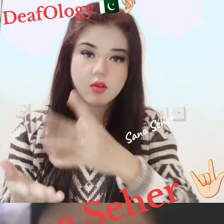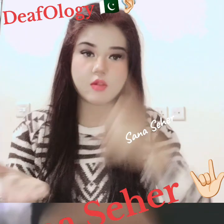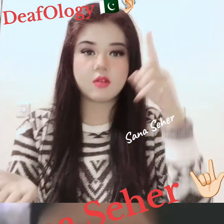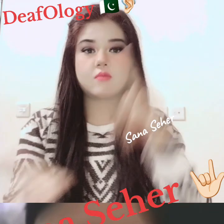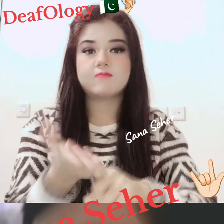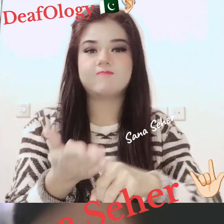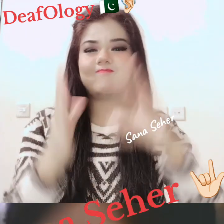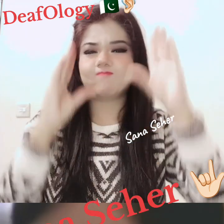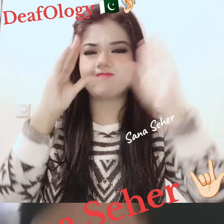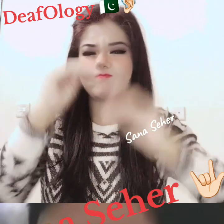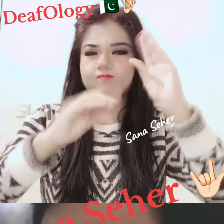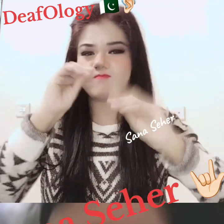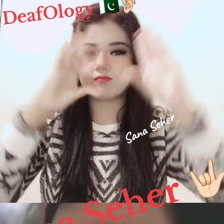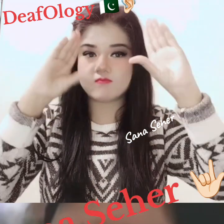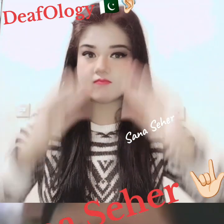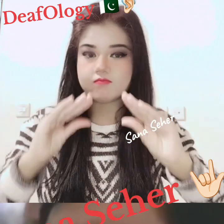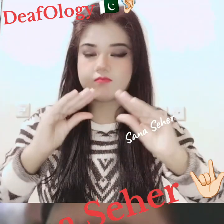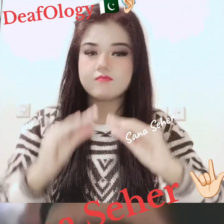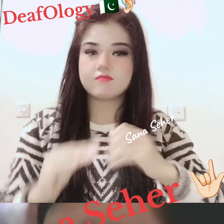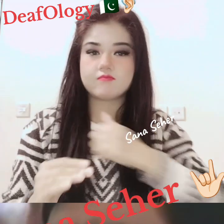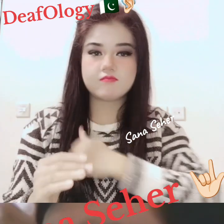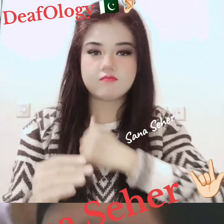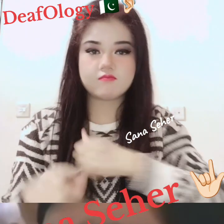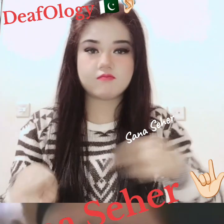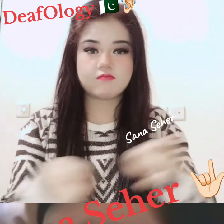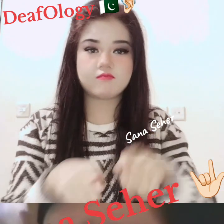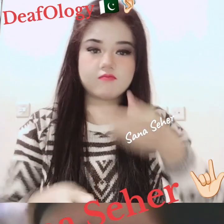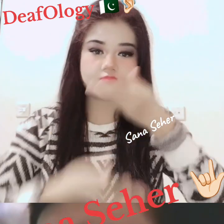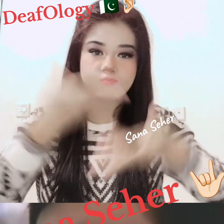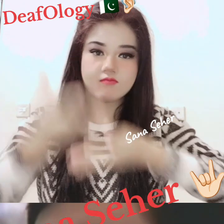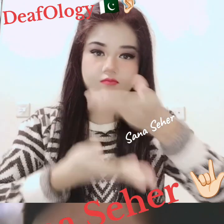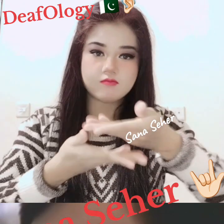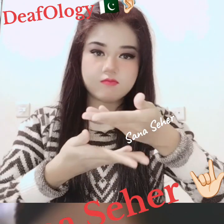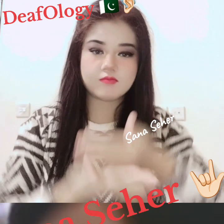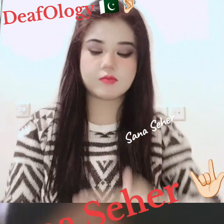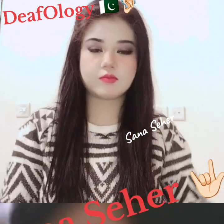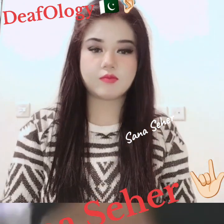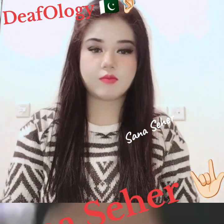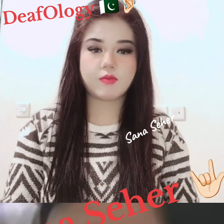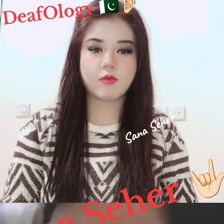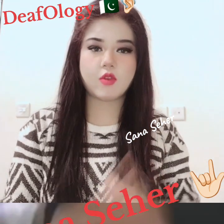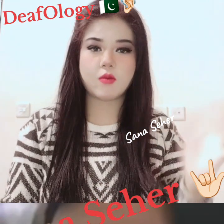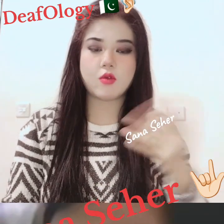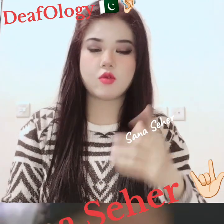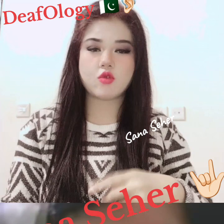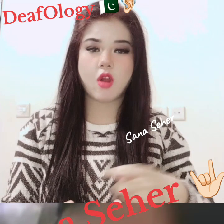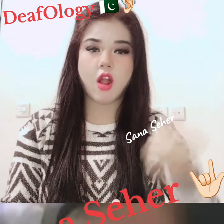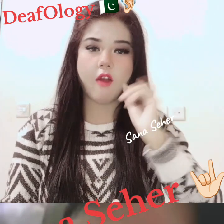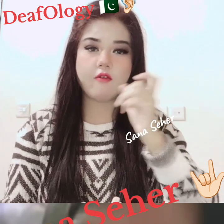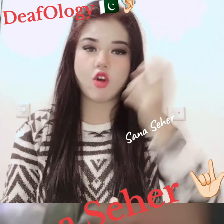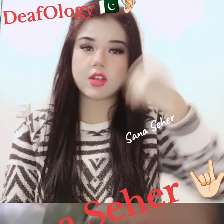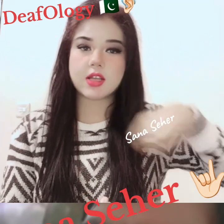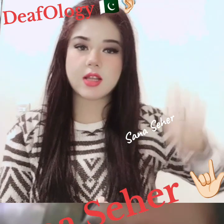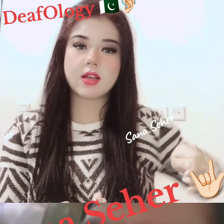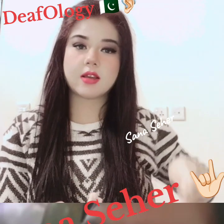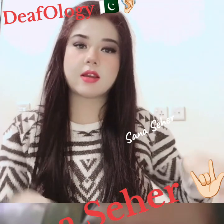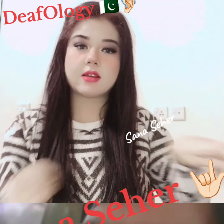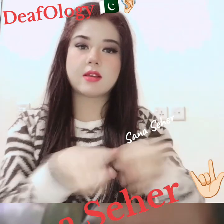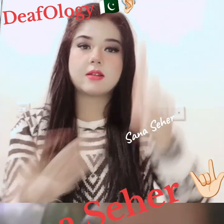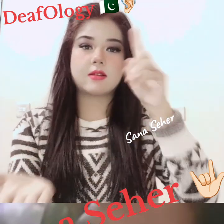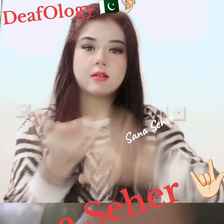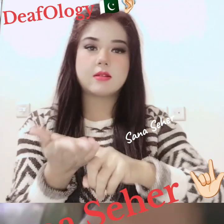ہے، لیکن معذرت کے ساتھ جن لوگوں نے بات چیت کی اس میں کچھ لوگوں کو تو کورٹ مارشل بھی کیا گیا ہے، تو ان کسی کو بھی سزا نہیں